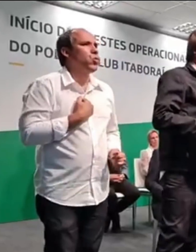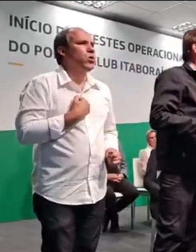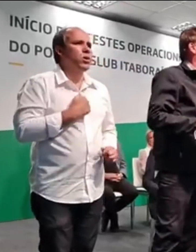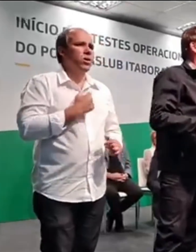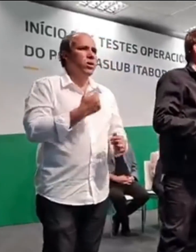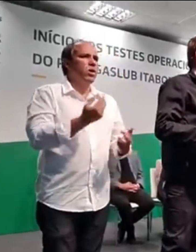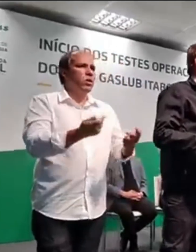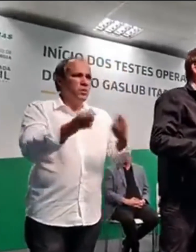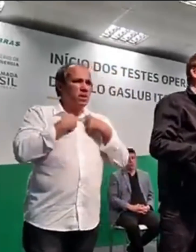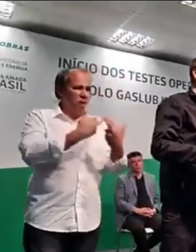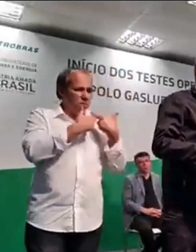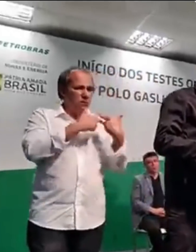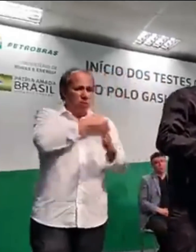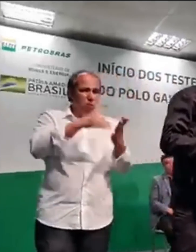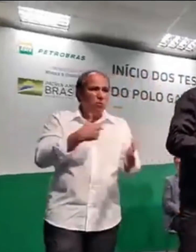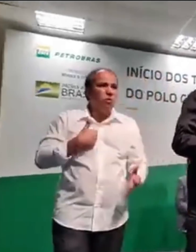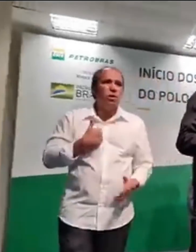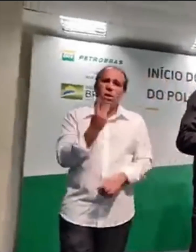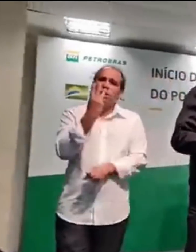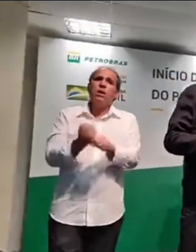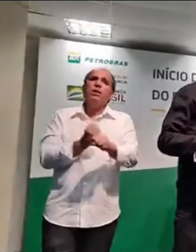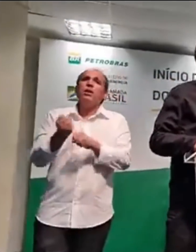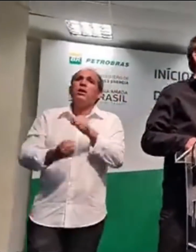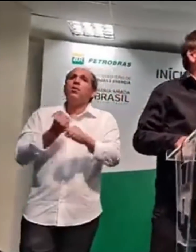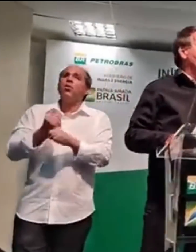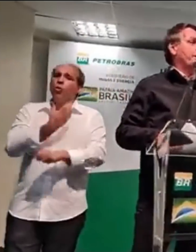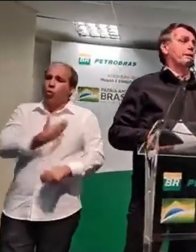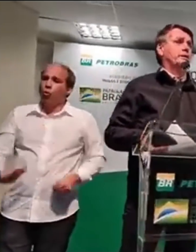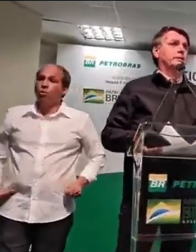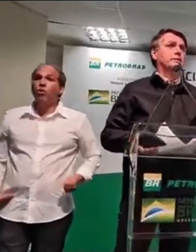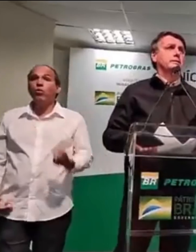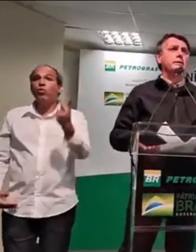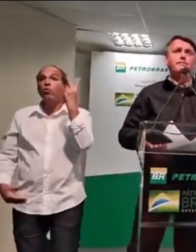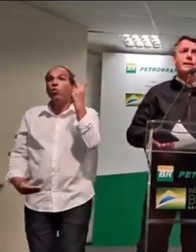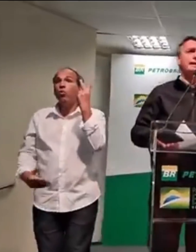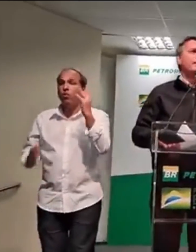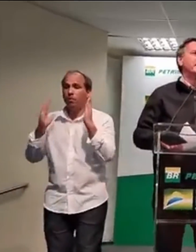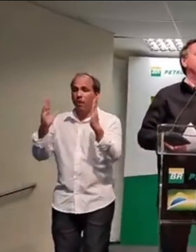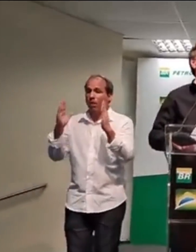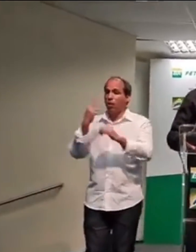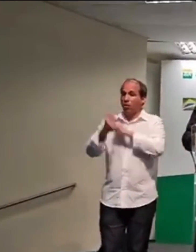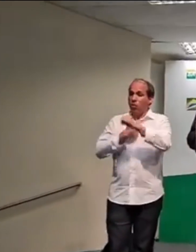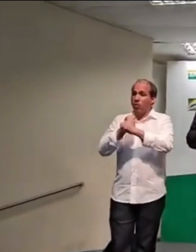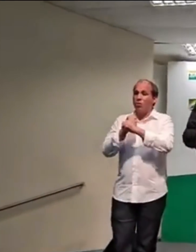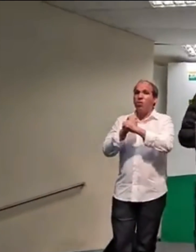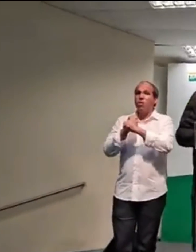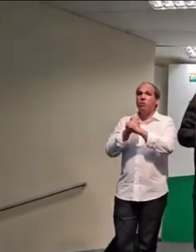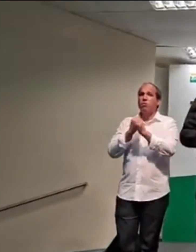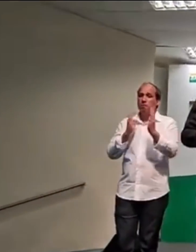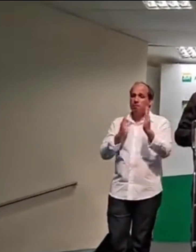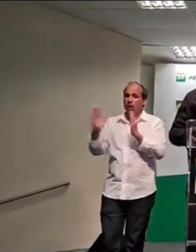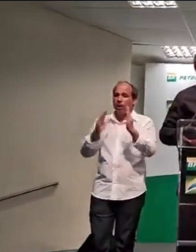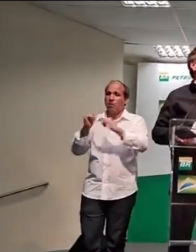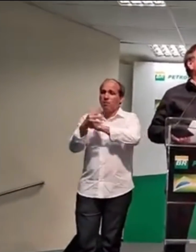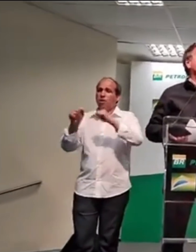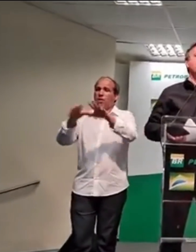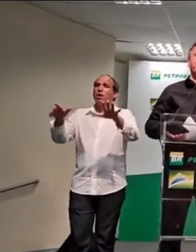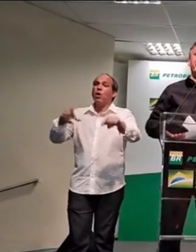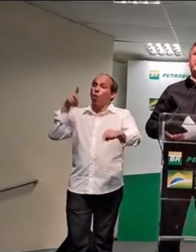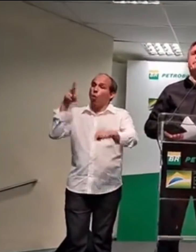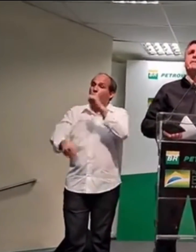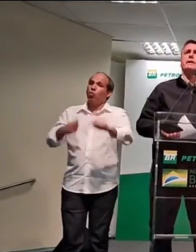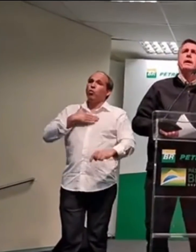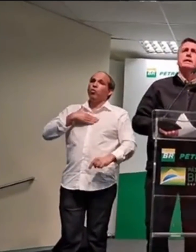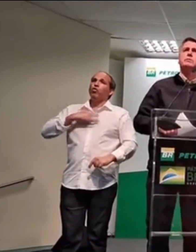Responsabilizado por tudo. 3 anos de governo, 2 em pandemia, onde me retiraram o direito